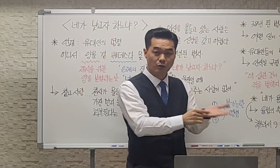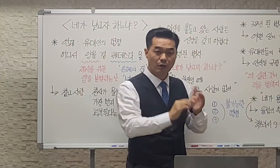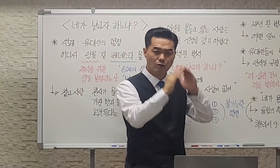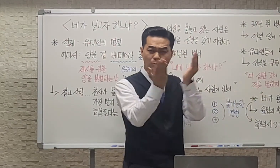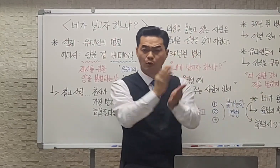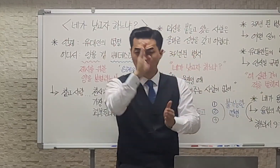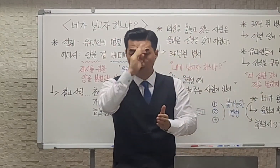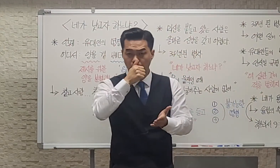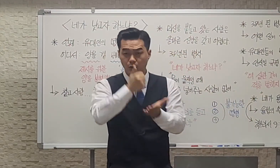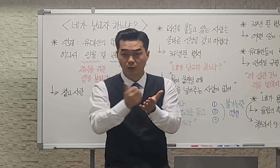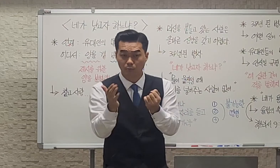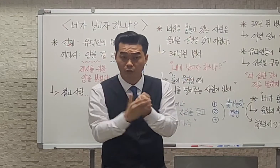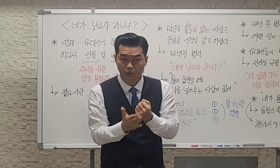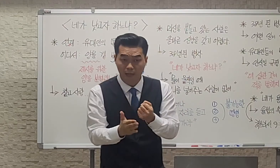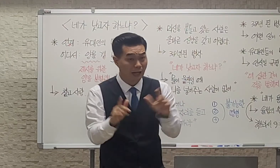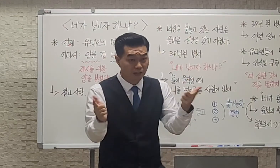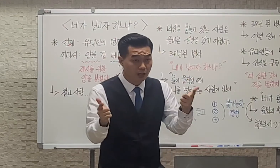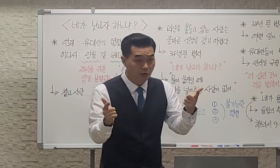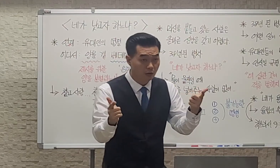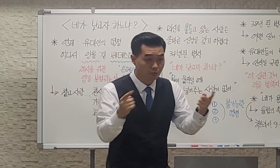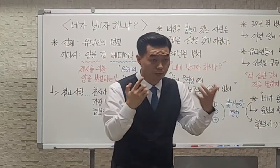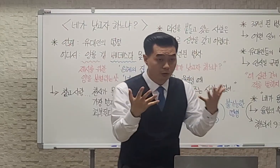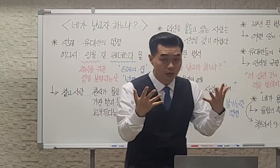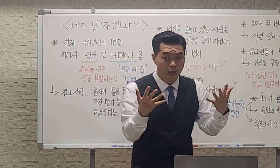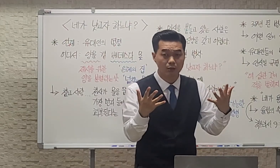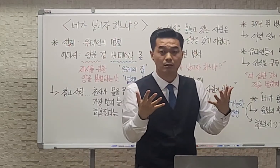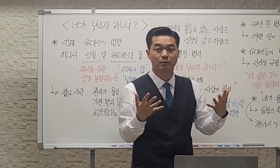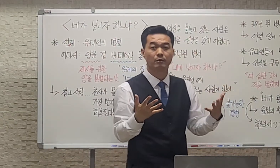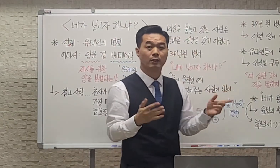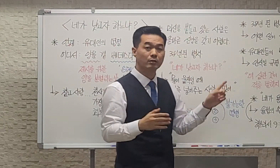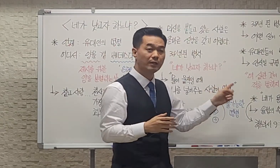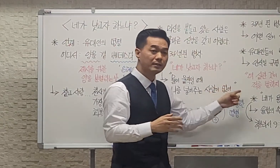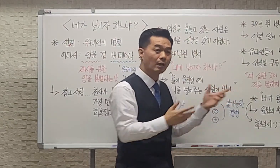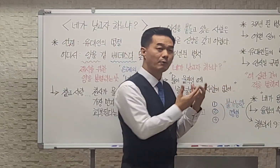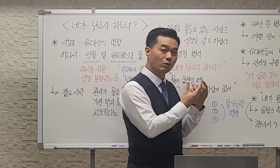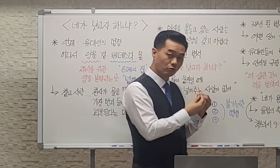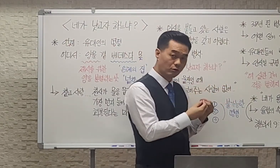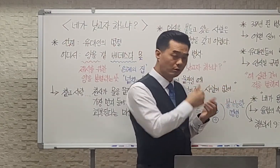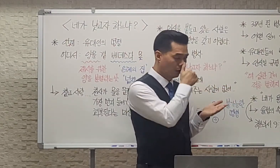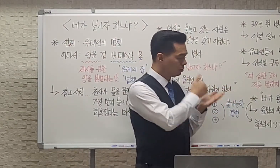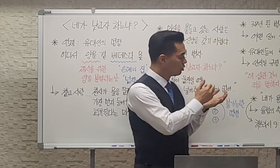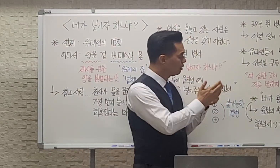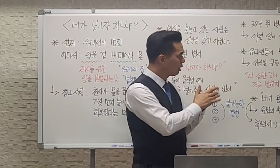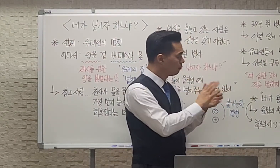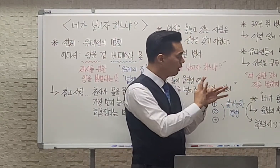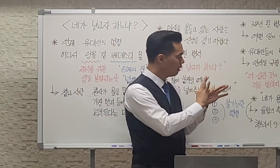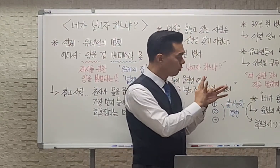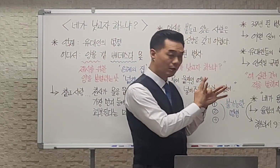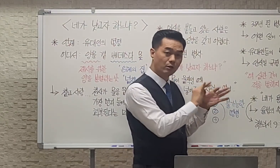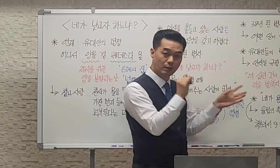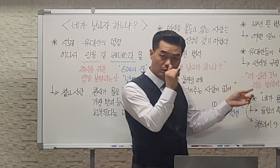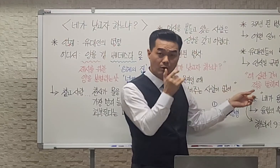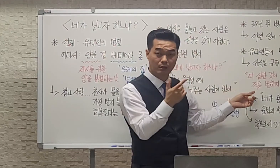나오는 모든 병이 죄 때문은 아니에요. 분명히. 근데 이 사람의 경우는 죄 때문에 관련이 있는 것 같아요.